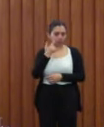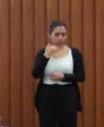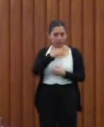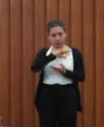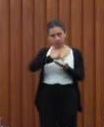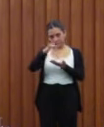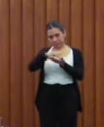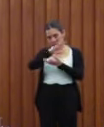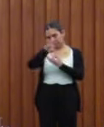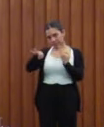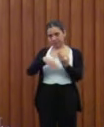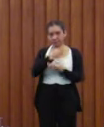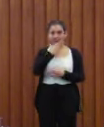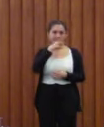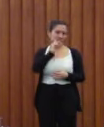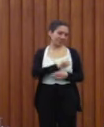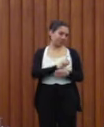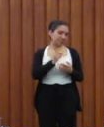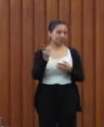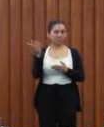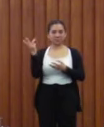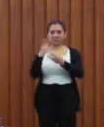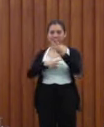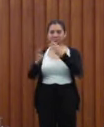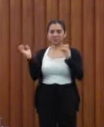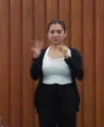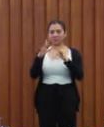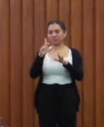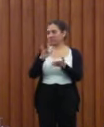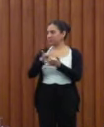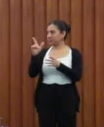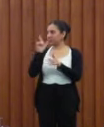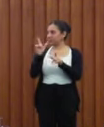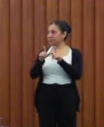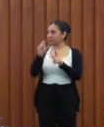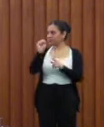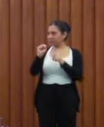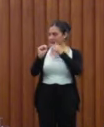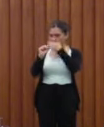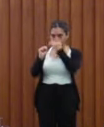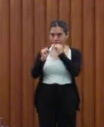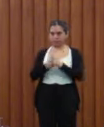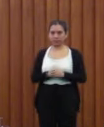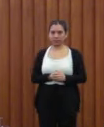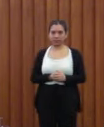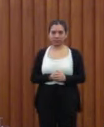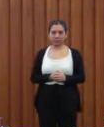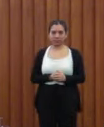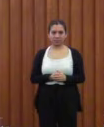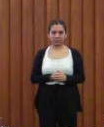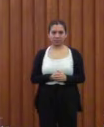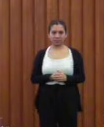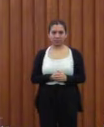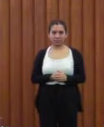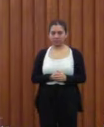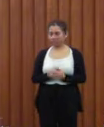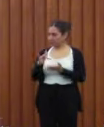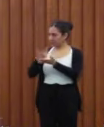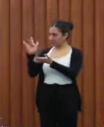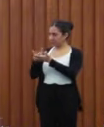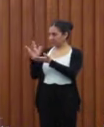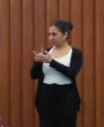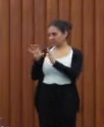todos, todes por acompañarnos esta mañana. Gracias, Letra S, por este enorme esfuerzo y este enorme trabajo para la comunidad.